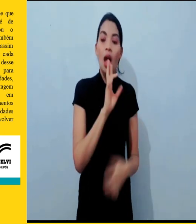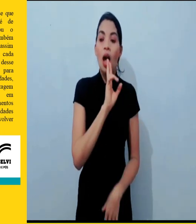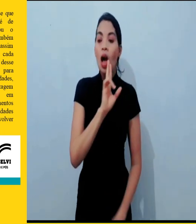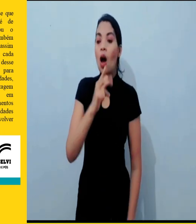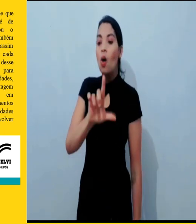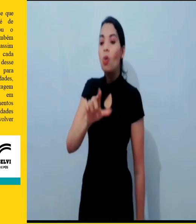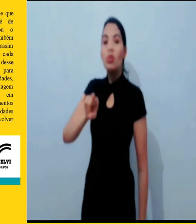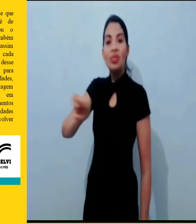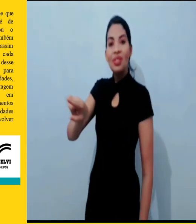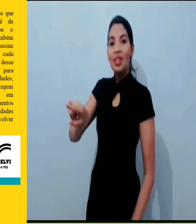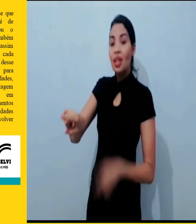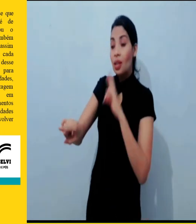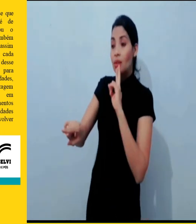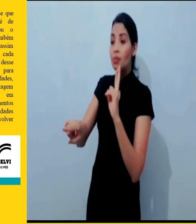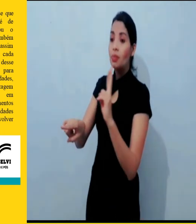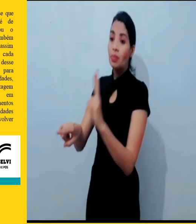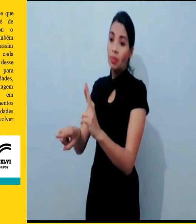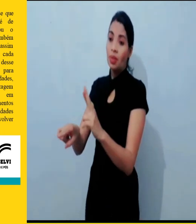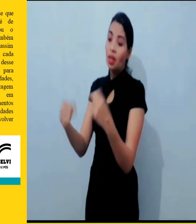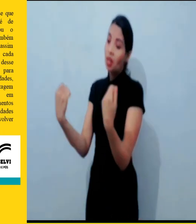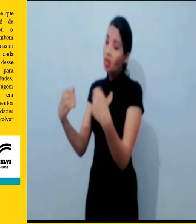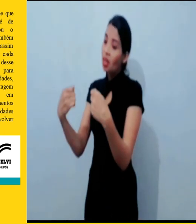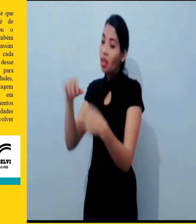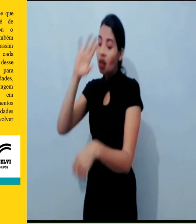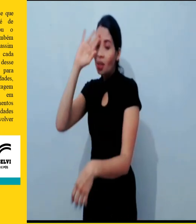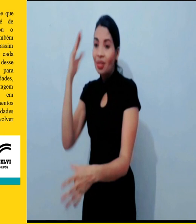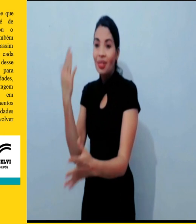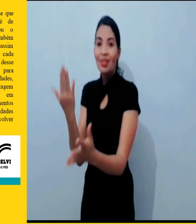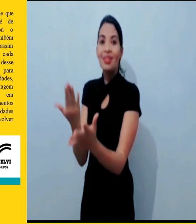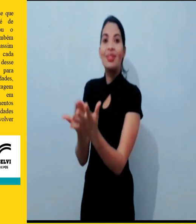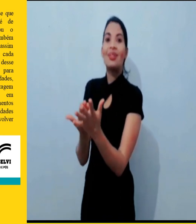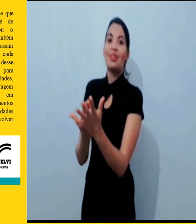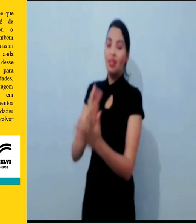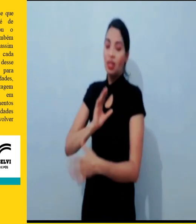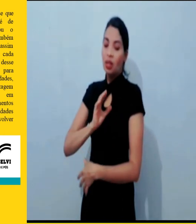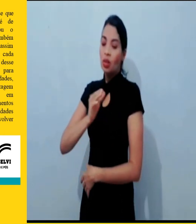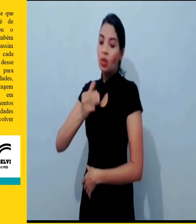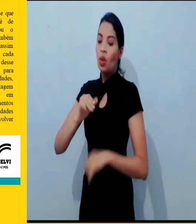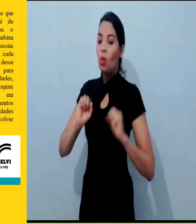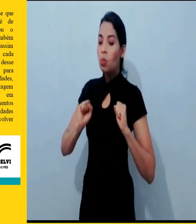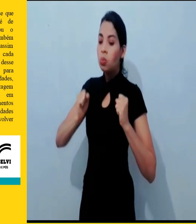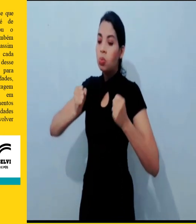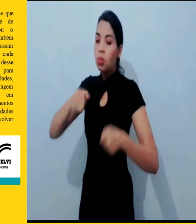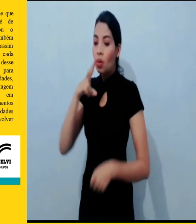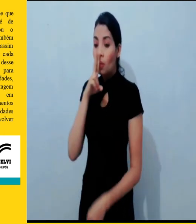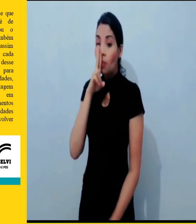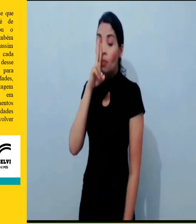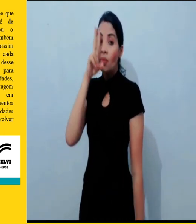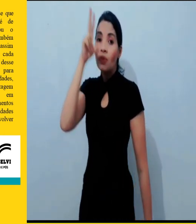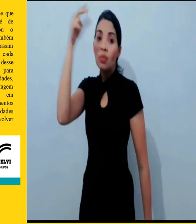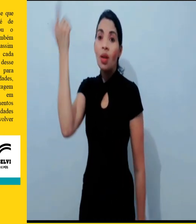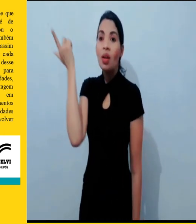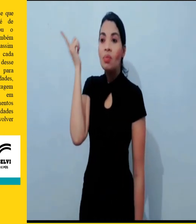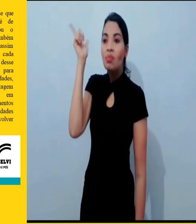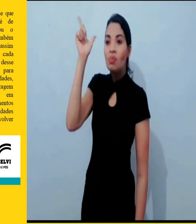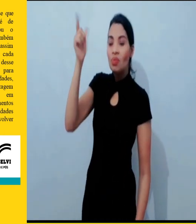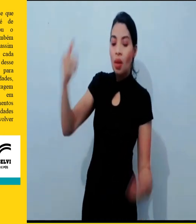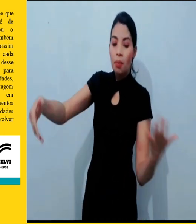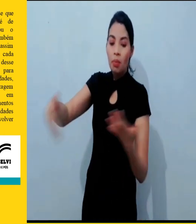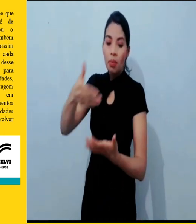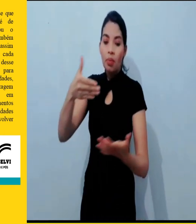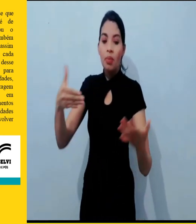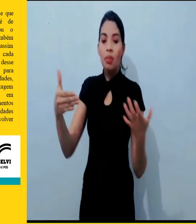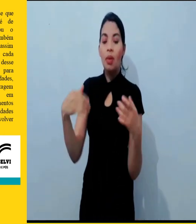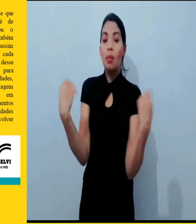mostrar saídas, superação, um novo recomeço. Ele é um mediador capaz de